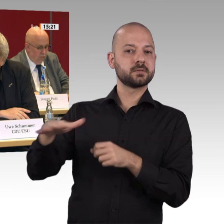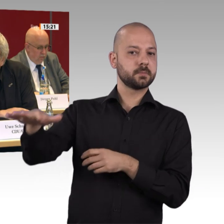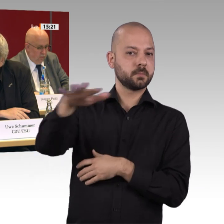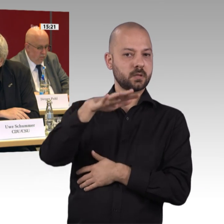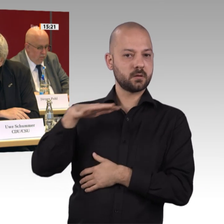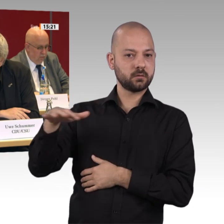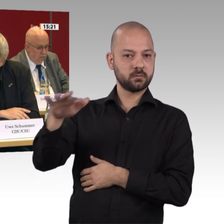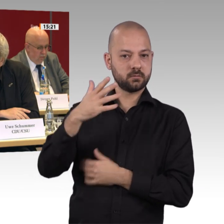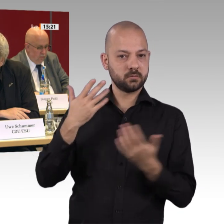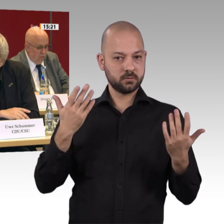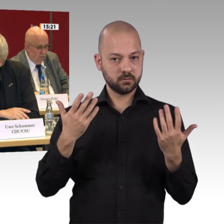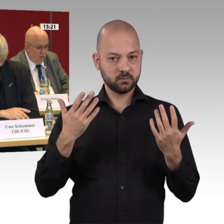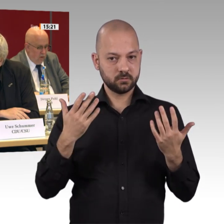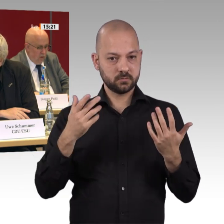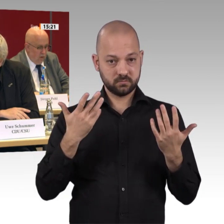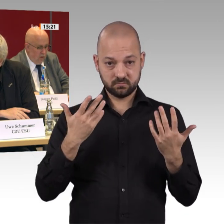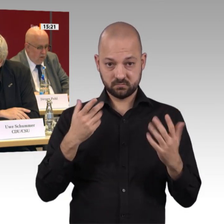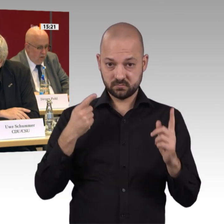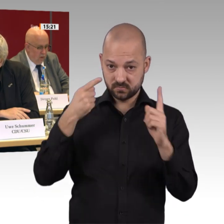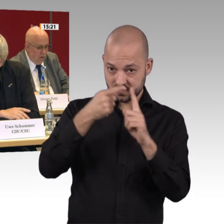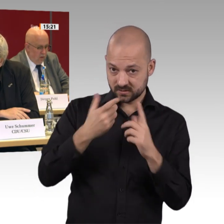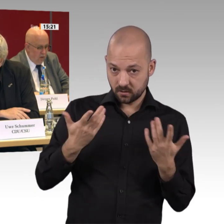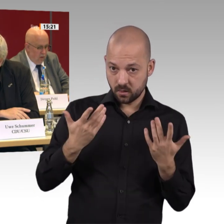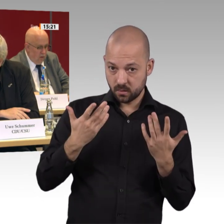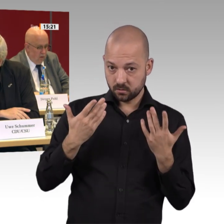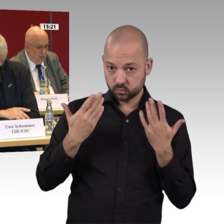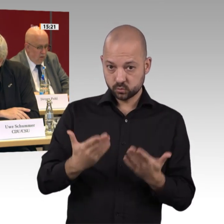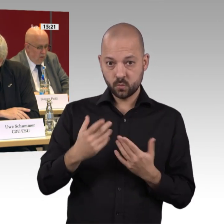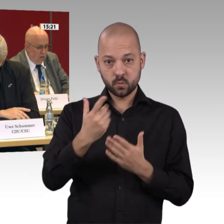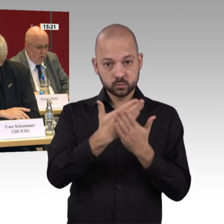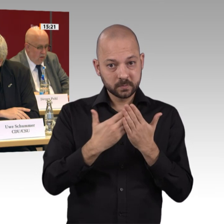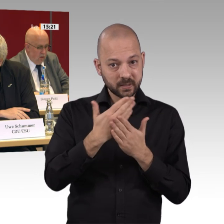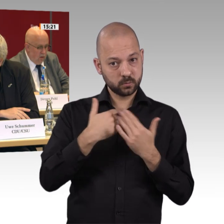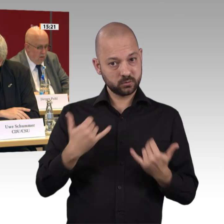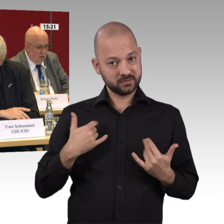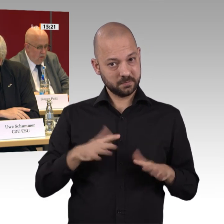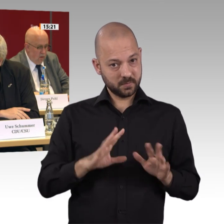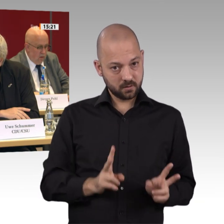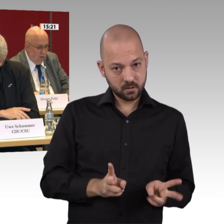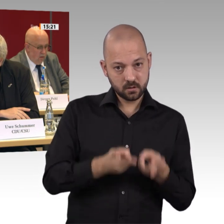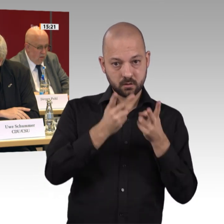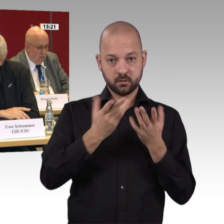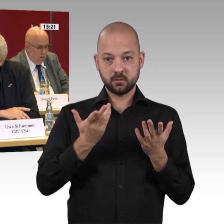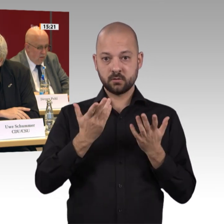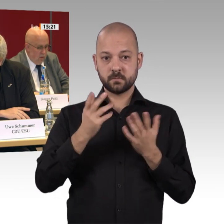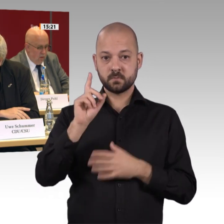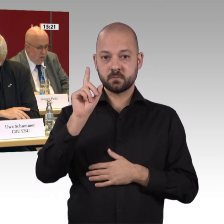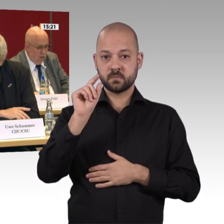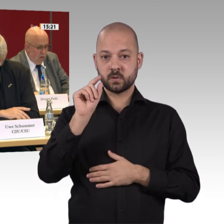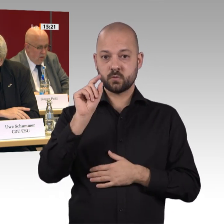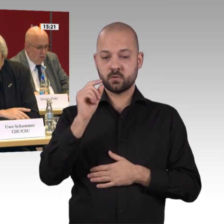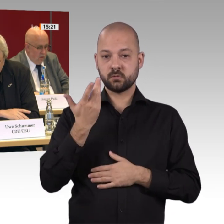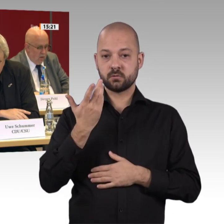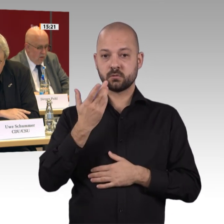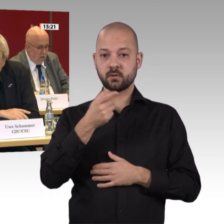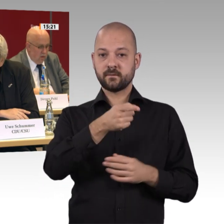stärker darauf zielen, auch dann Mitarbeiterinnen und Mitarbeiter auf den ersten allgemeinen Arbeitsmarkt über Budget für Arbeit oder auch Budget für Ausbildung